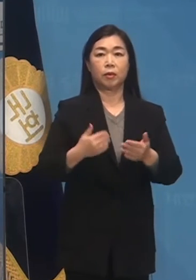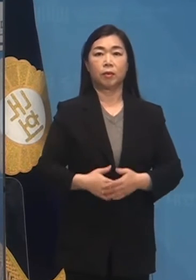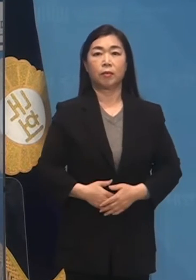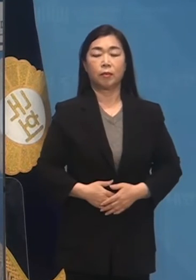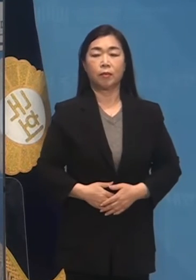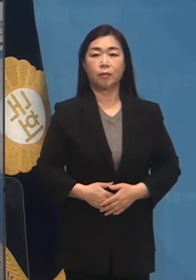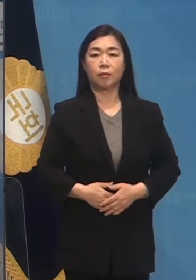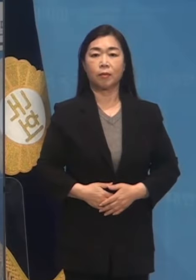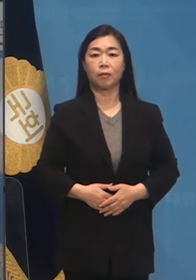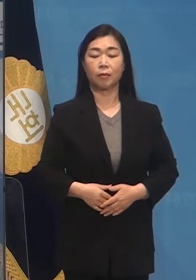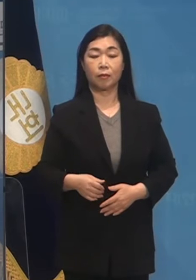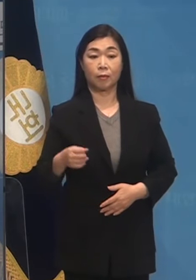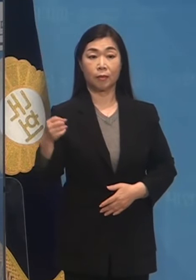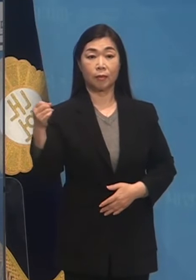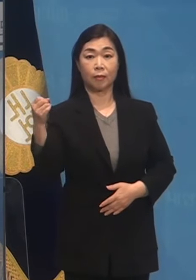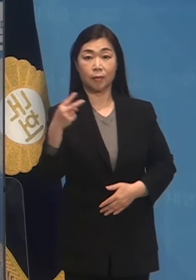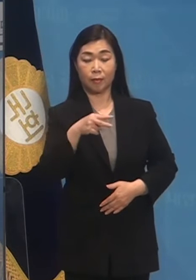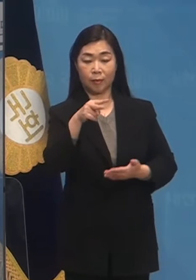죄송합니다.